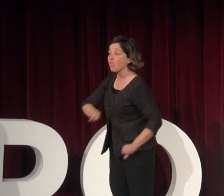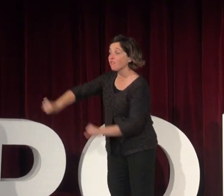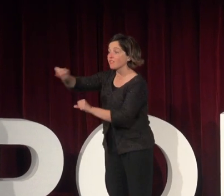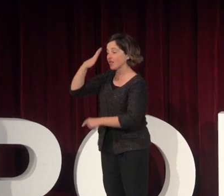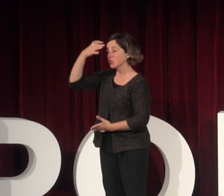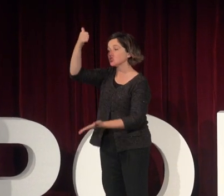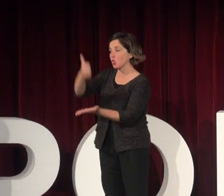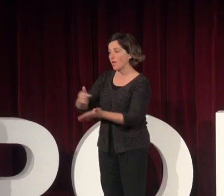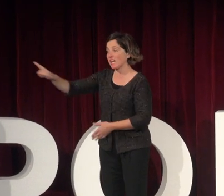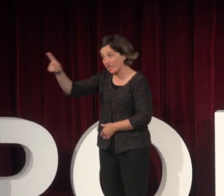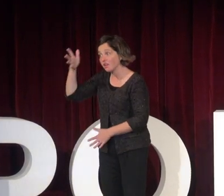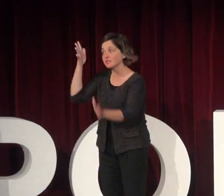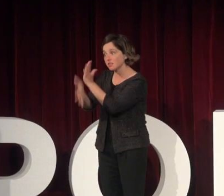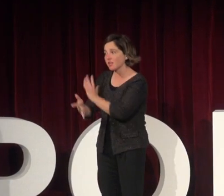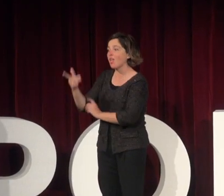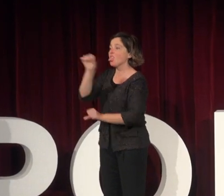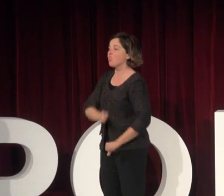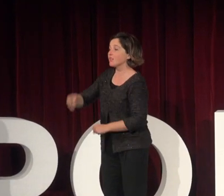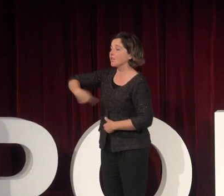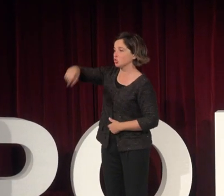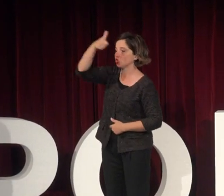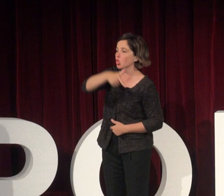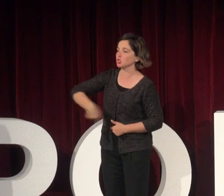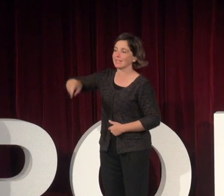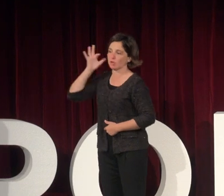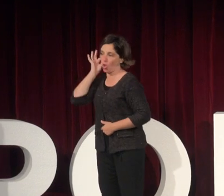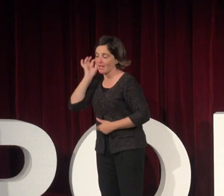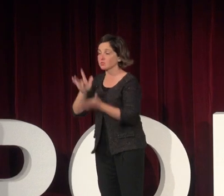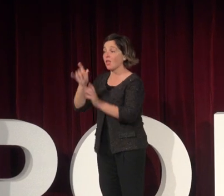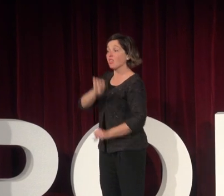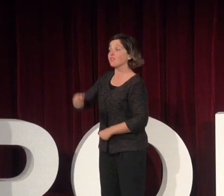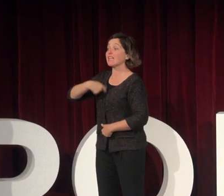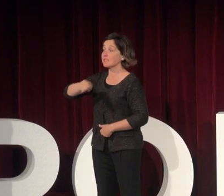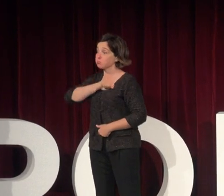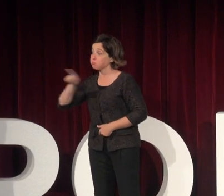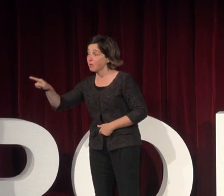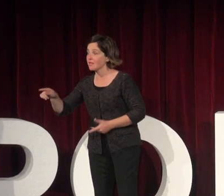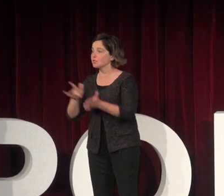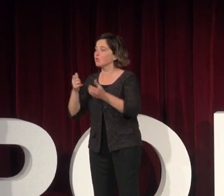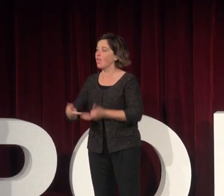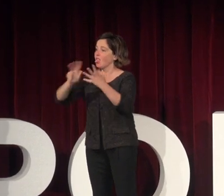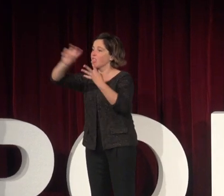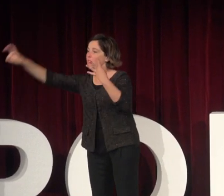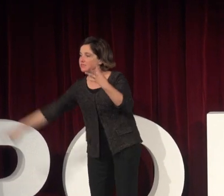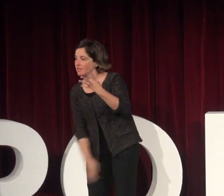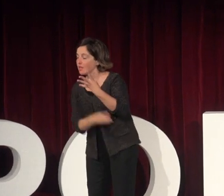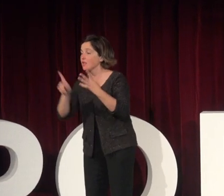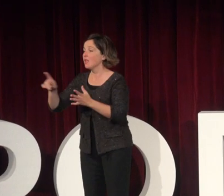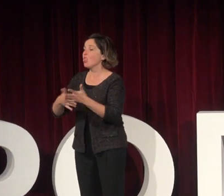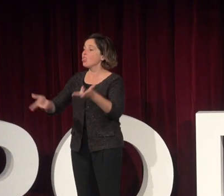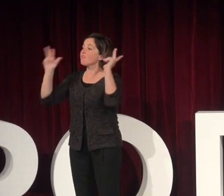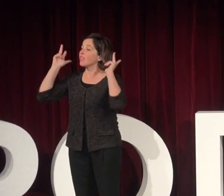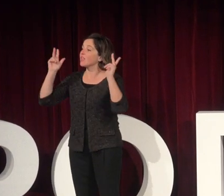la soberanía es defender lo de todos y todas, y defender España es defender su diversidad, es defender que